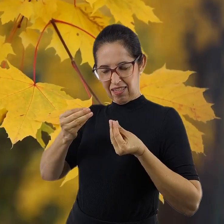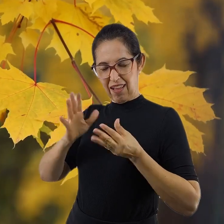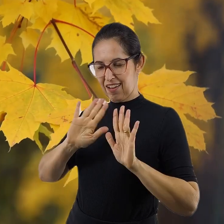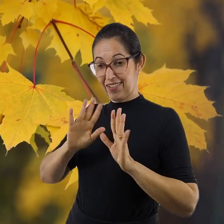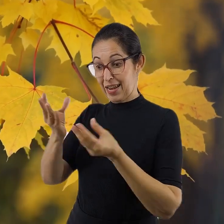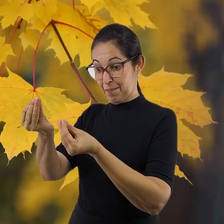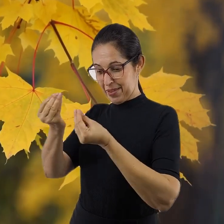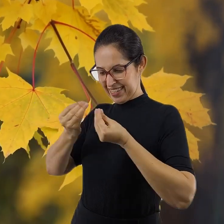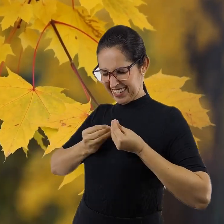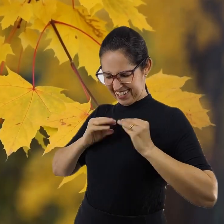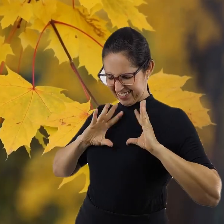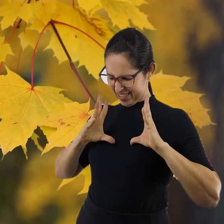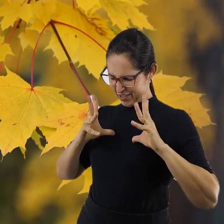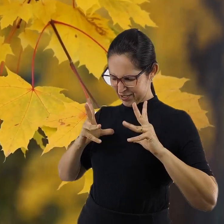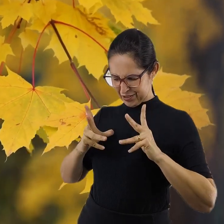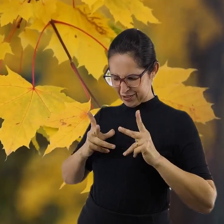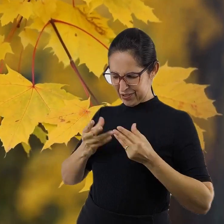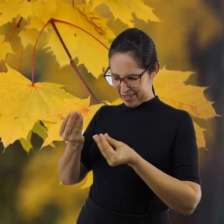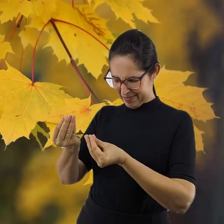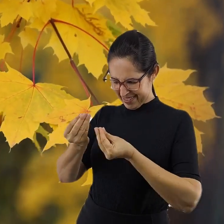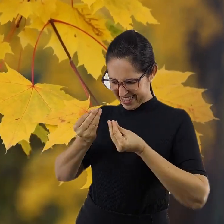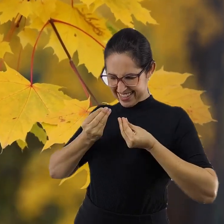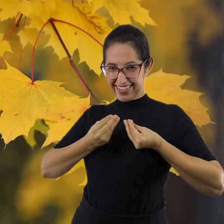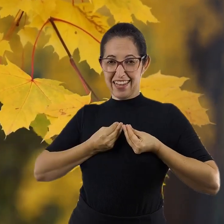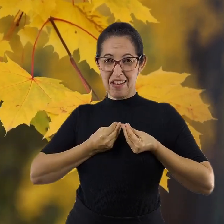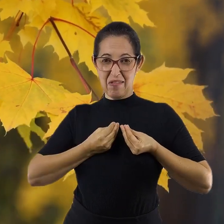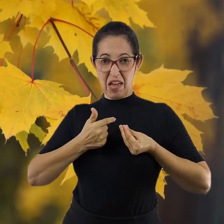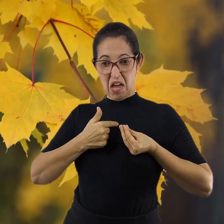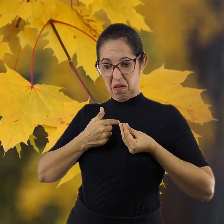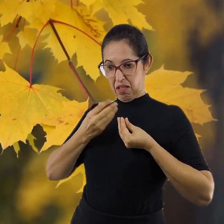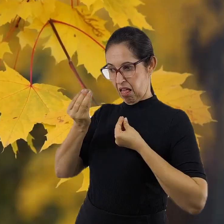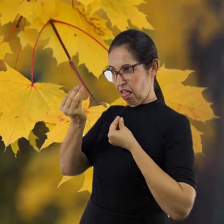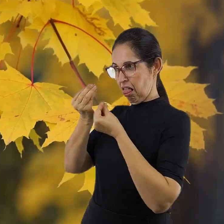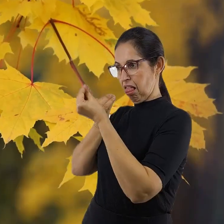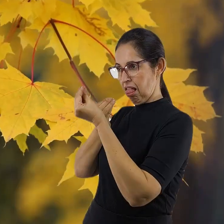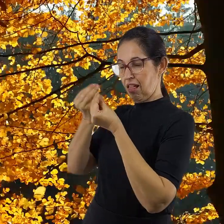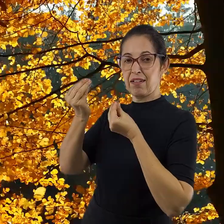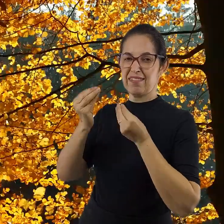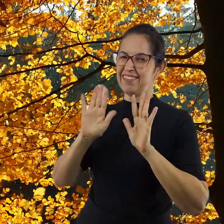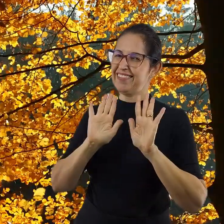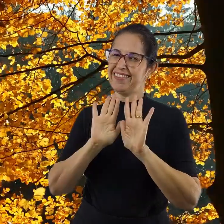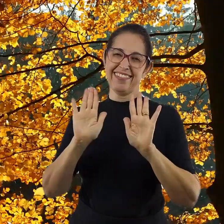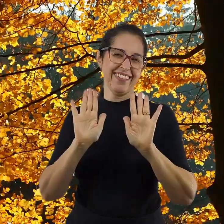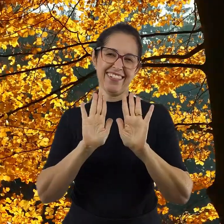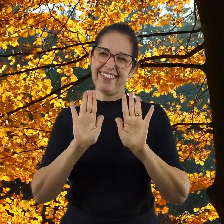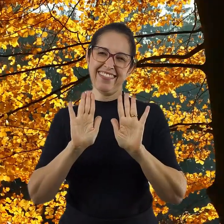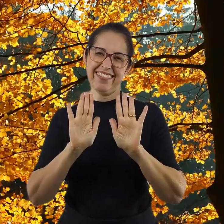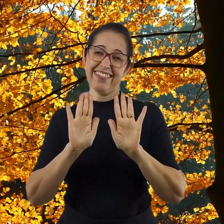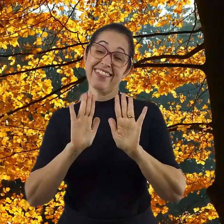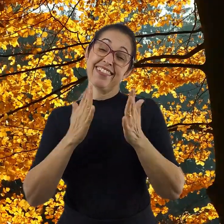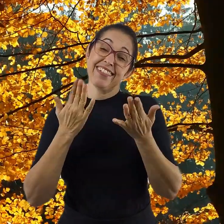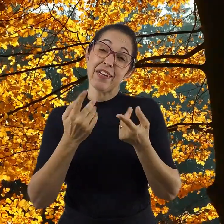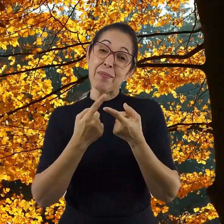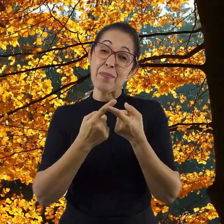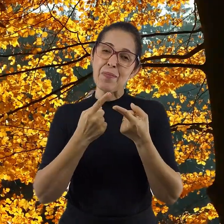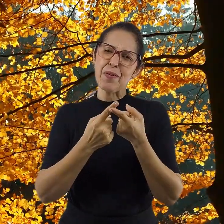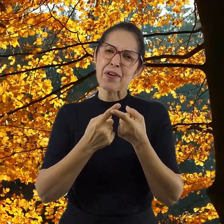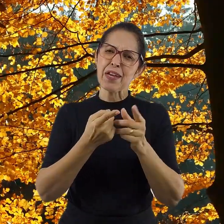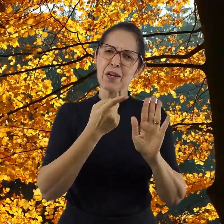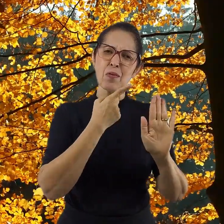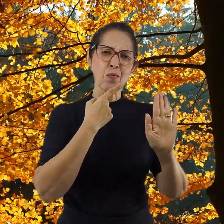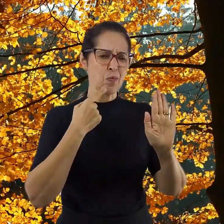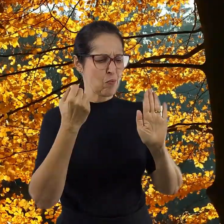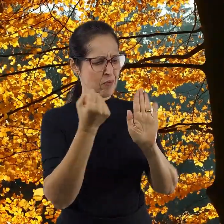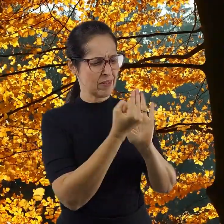Porque no sangue dele, preste atenção, no sangue dele, que é o seu Espírito Santo, ele estabeleceu um